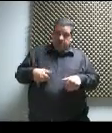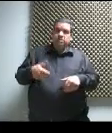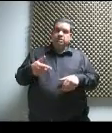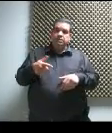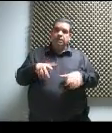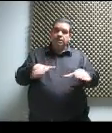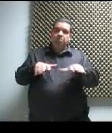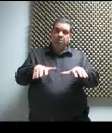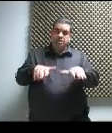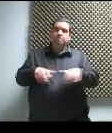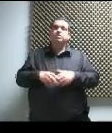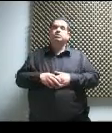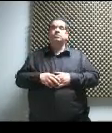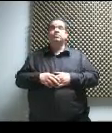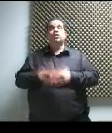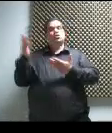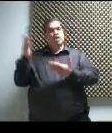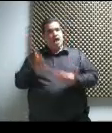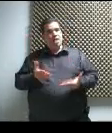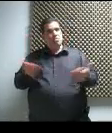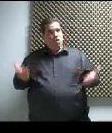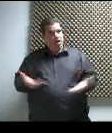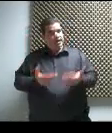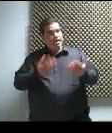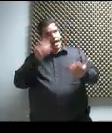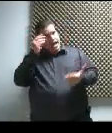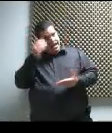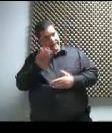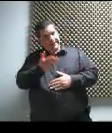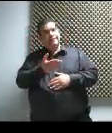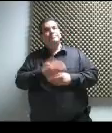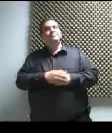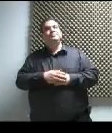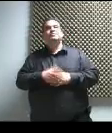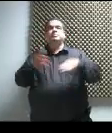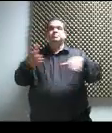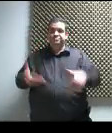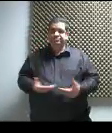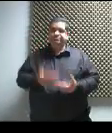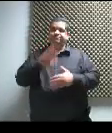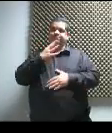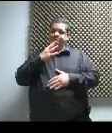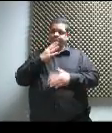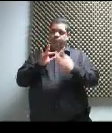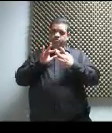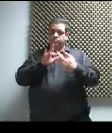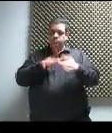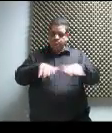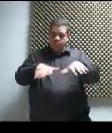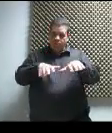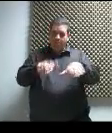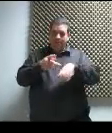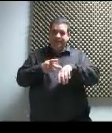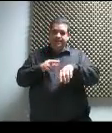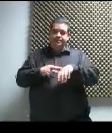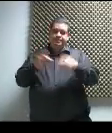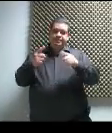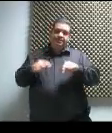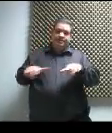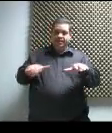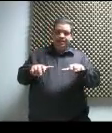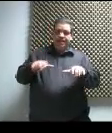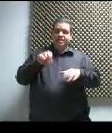pero entonces lo traemos aquí a él. Bienvenido a Artefusión. Bienvenido. Para hablar de la red sísmica de Puerto Rico y lo que viene por ahí, mira,